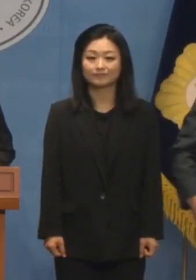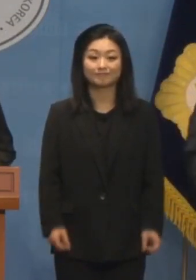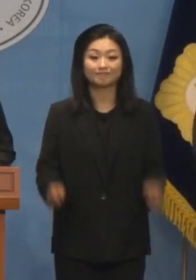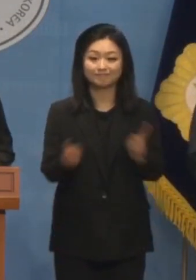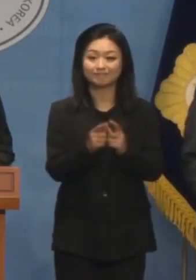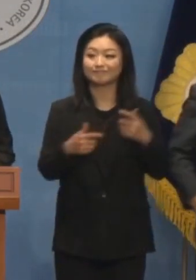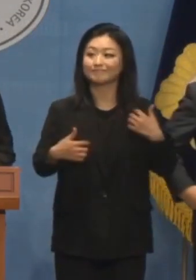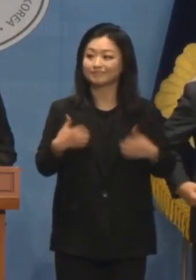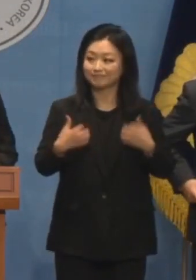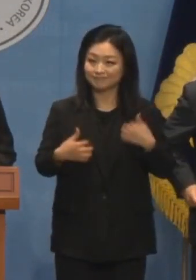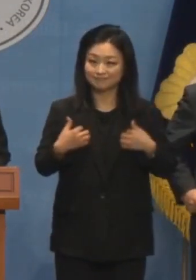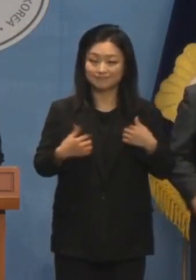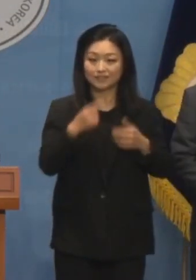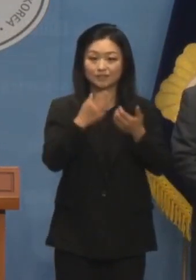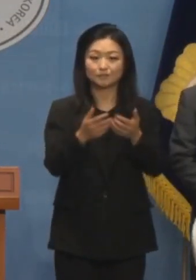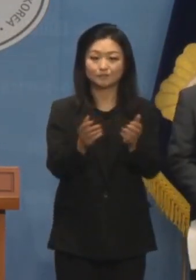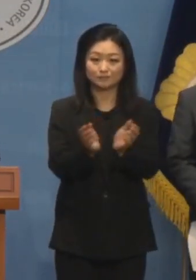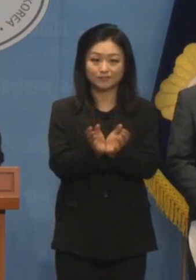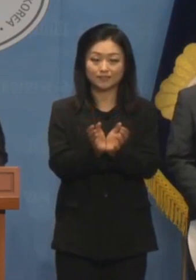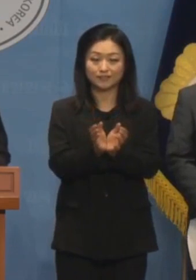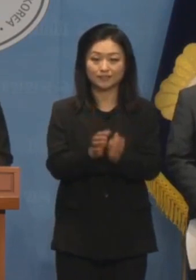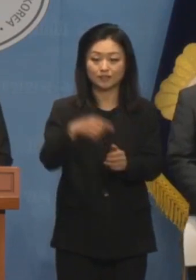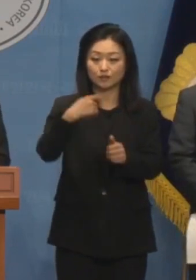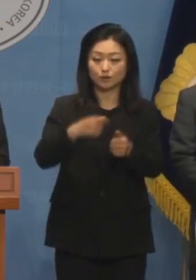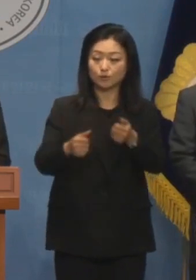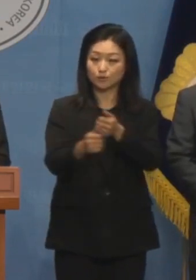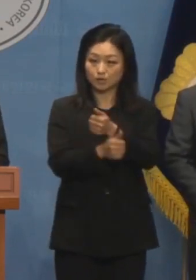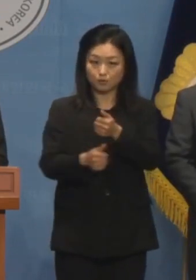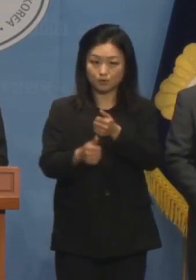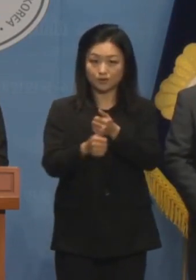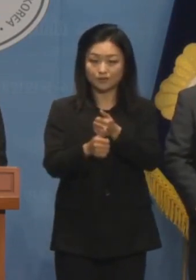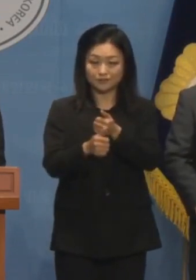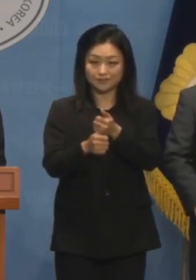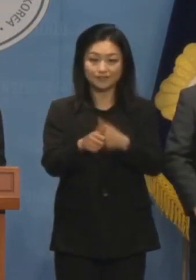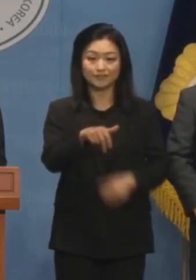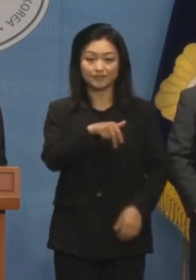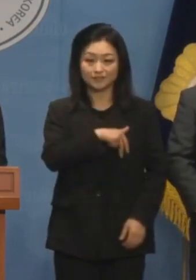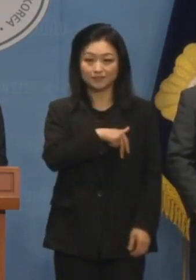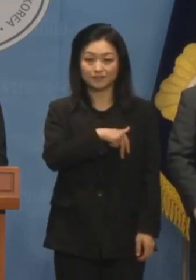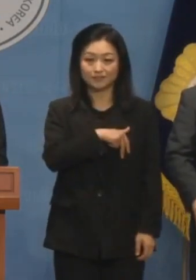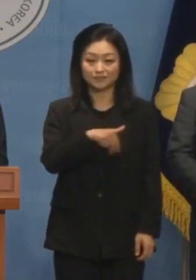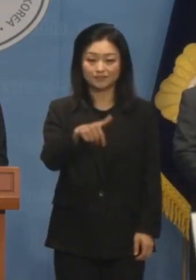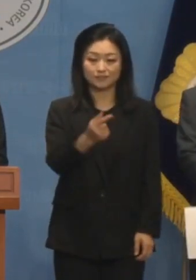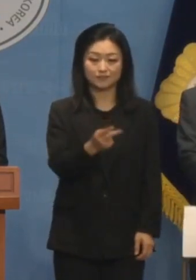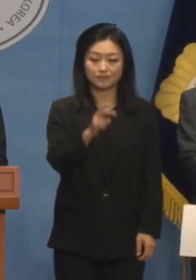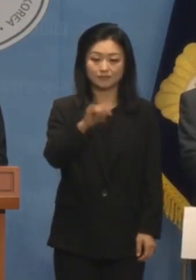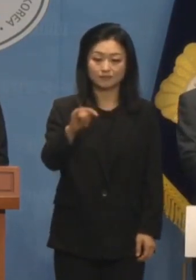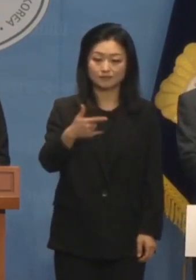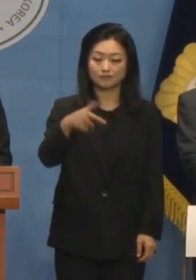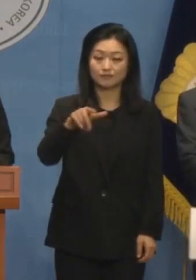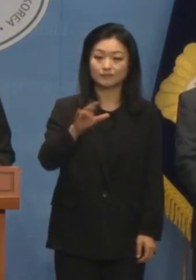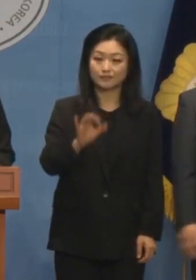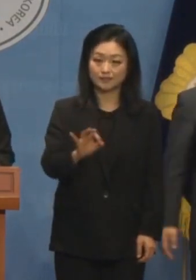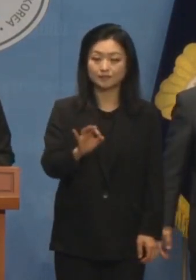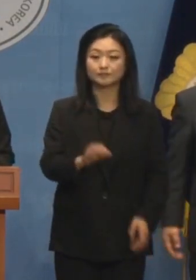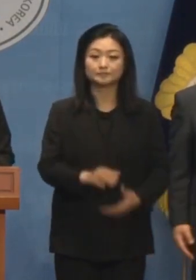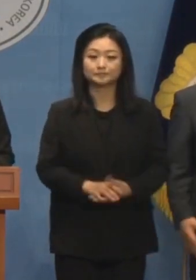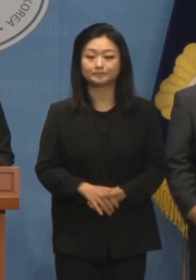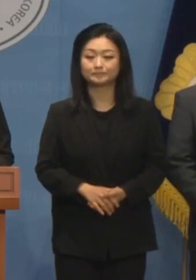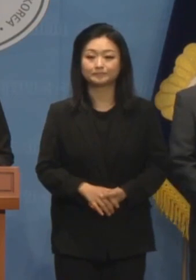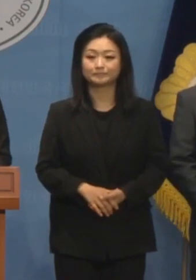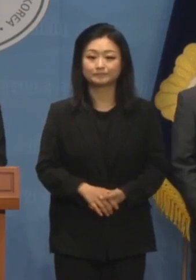네, 반갑습니다. 저는 더불어민주당 교육위원회 위원이기도 한 더불어민주당 고민정 의원입니다.